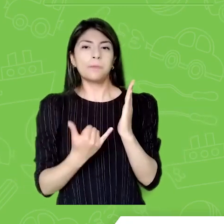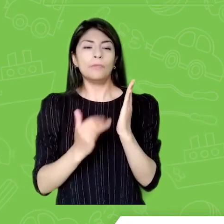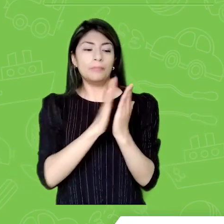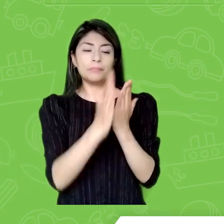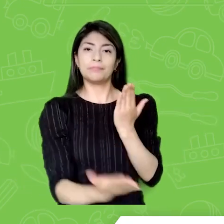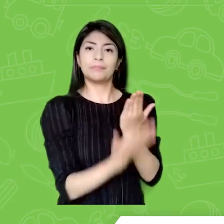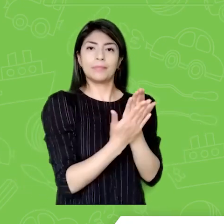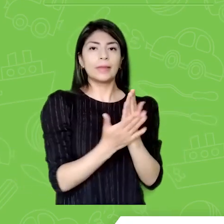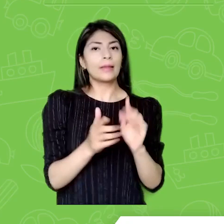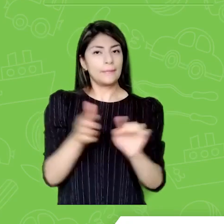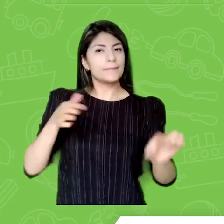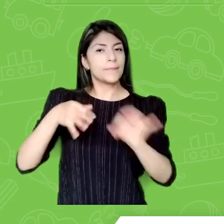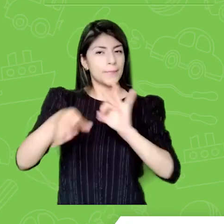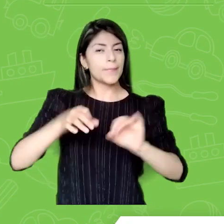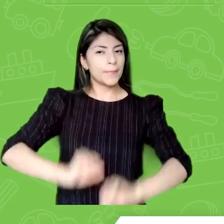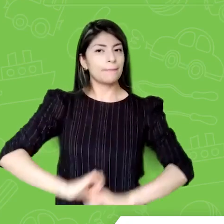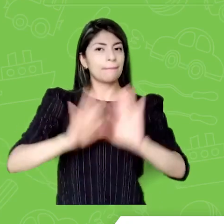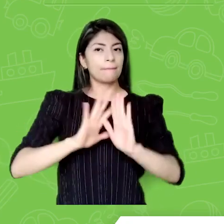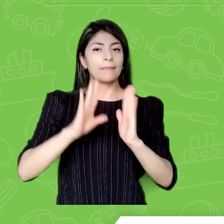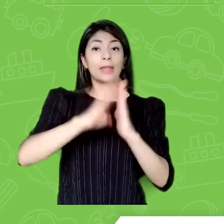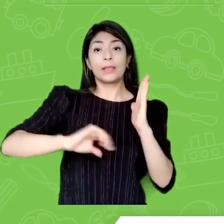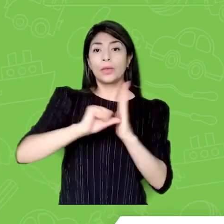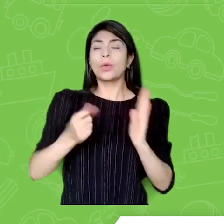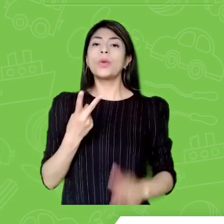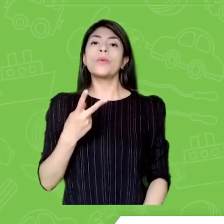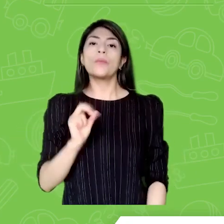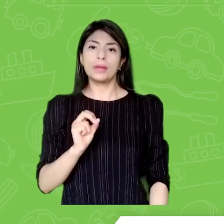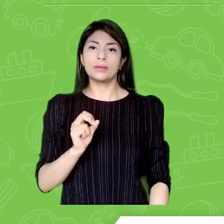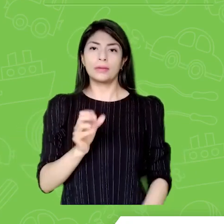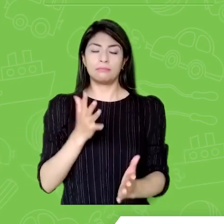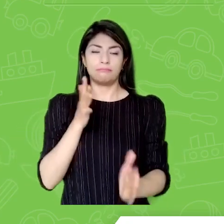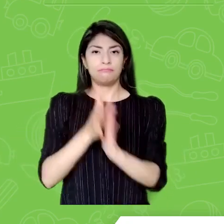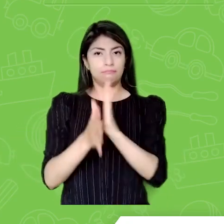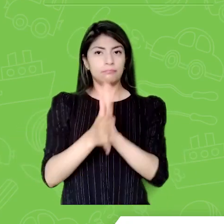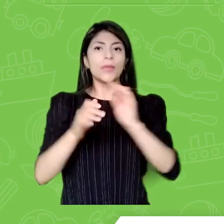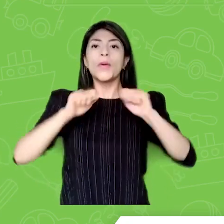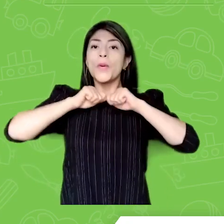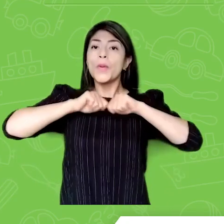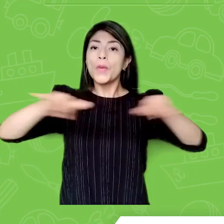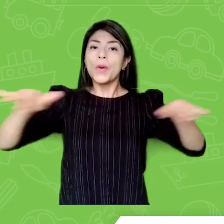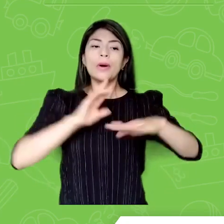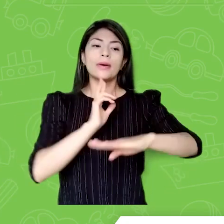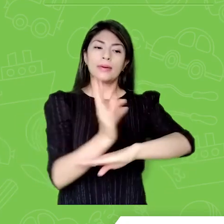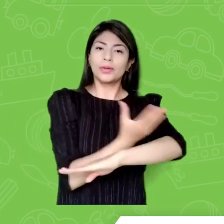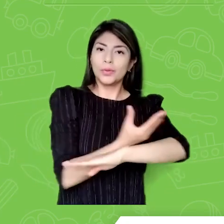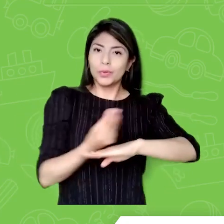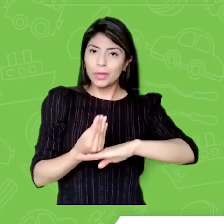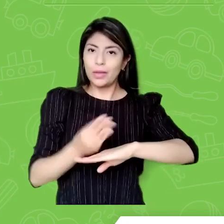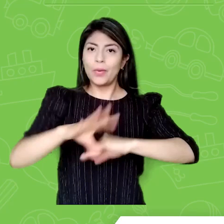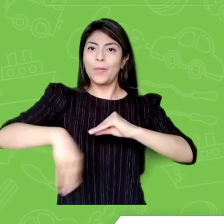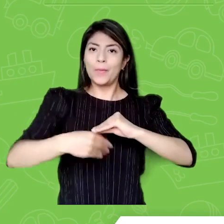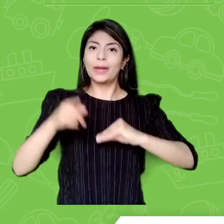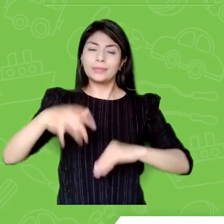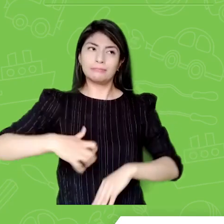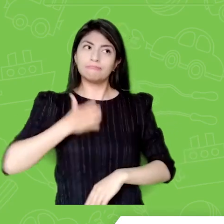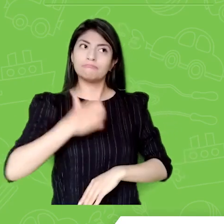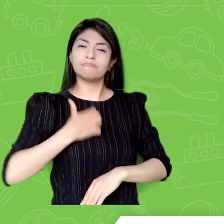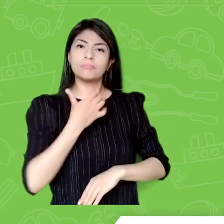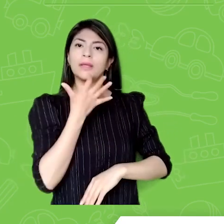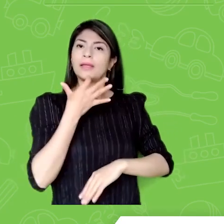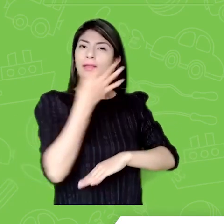definidas en los respectivos apartes del anexo del presente acuerdo. Artículo 20. Publicación de resultados